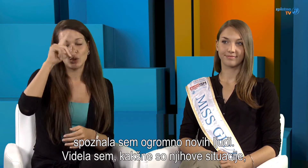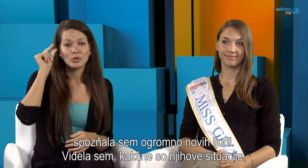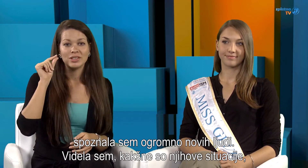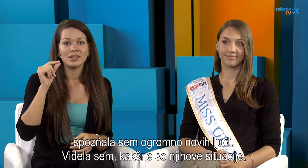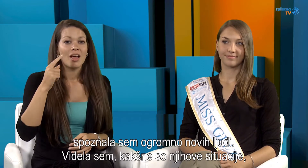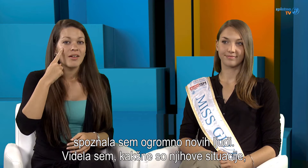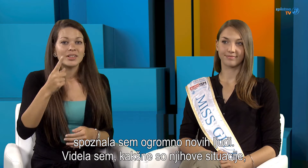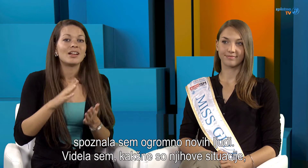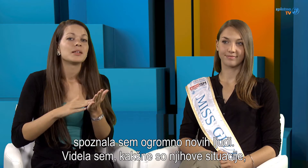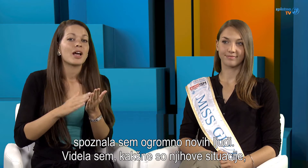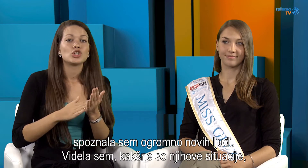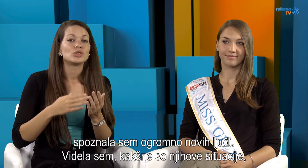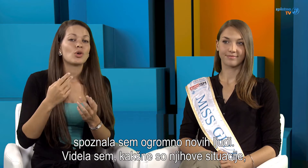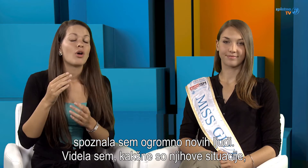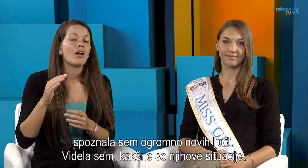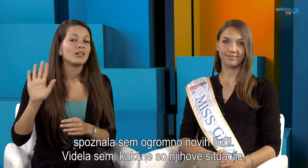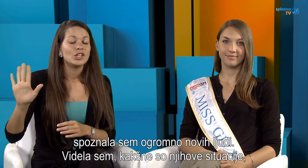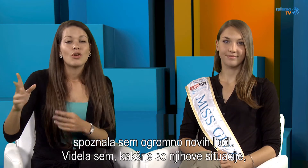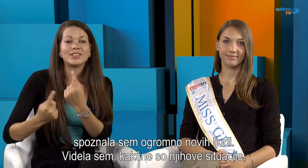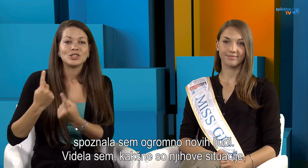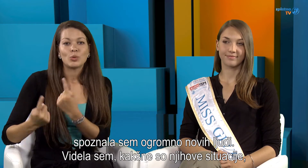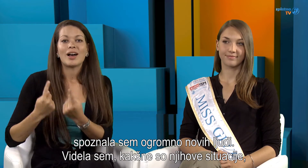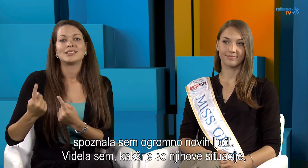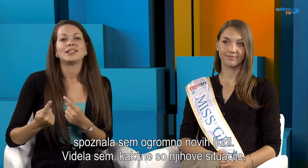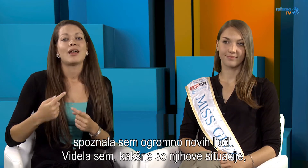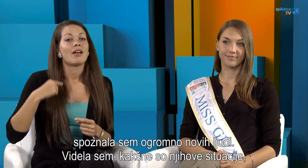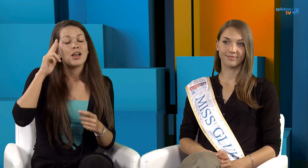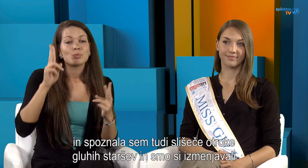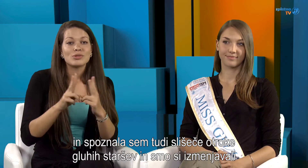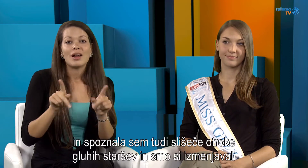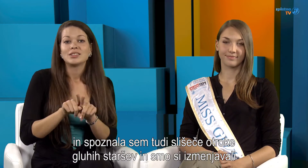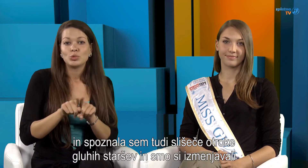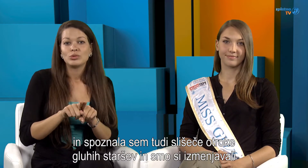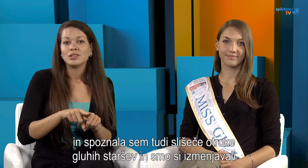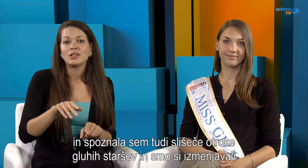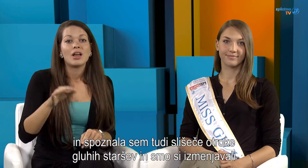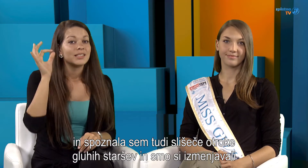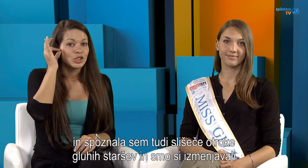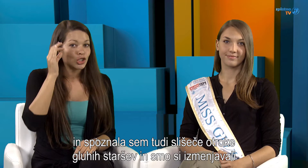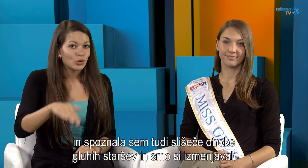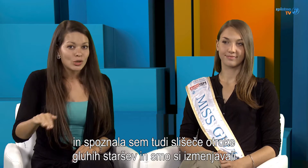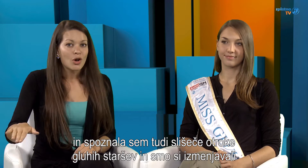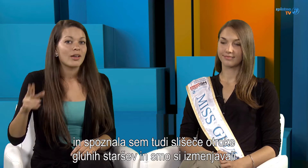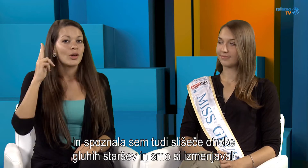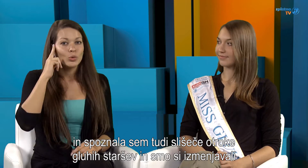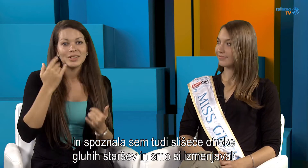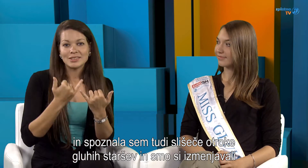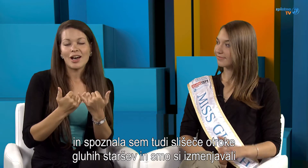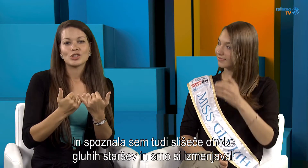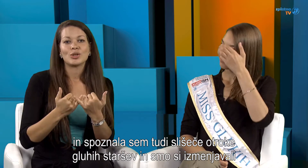ljudi, videla sem, kakšne so njihove situacije, spoznala sem tudi slišeče otroke, gluhih staršev, smo